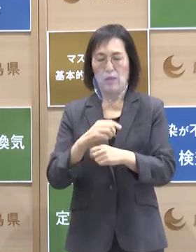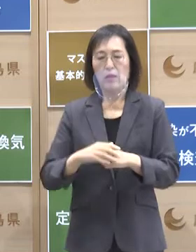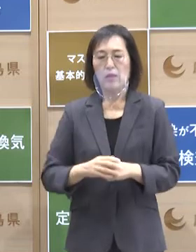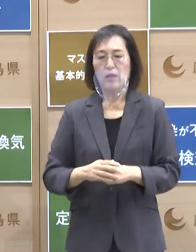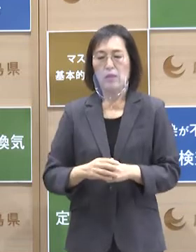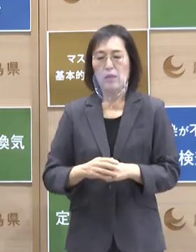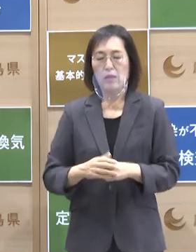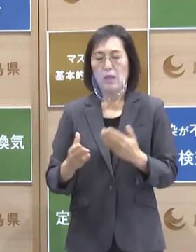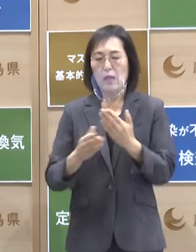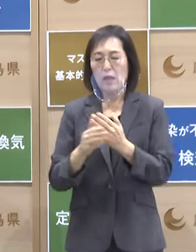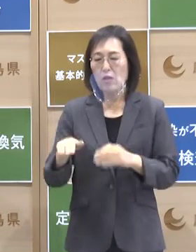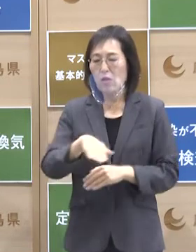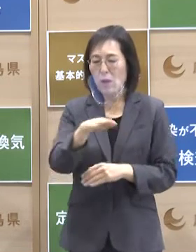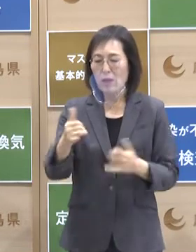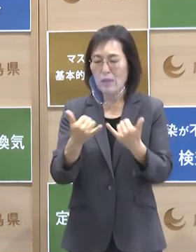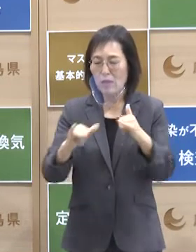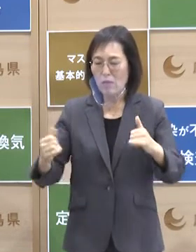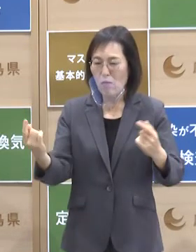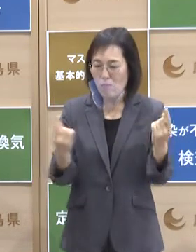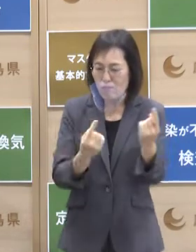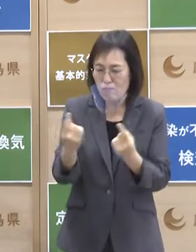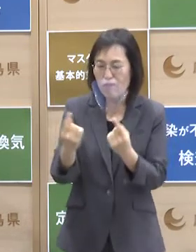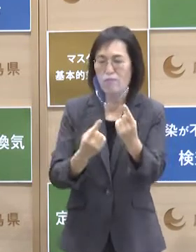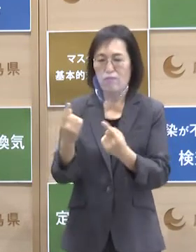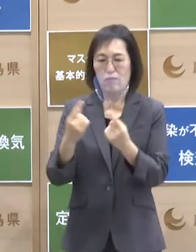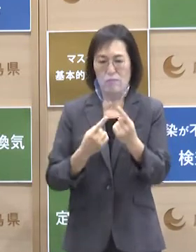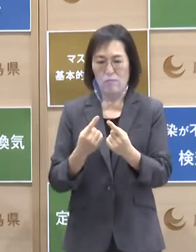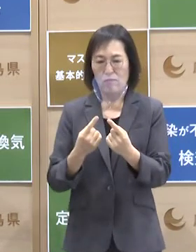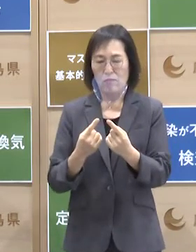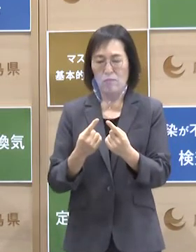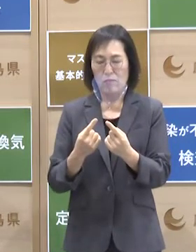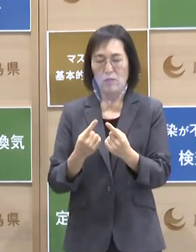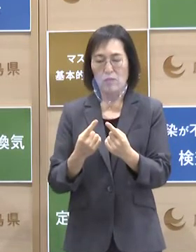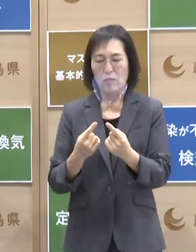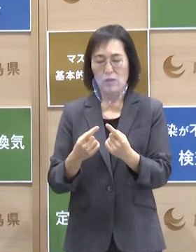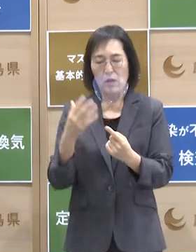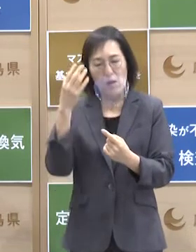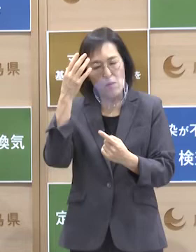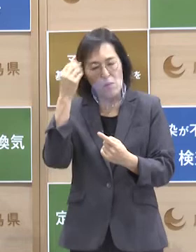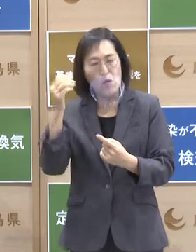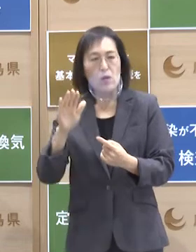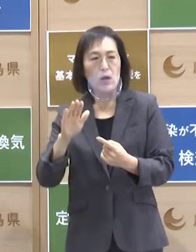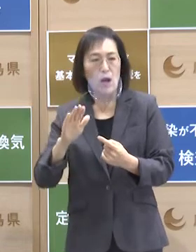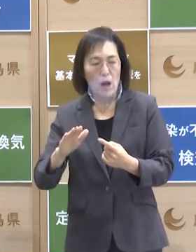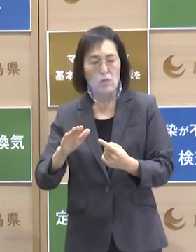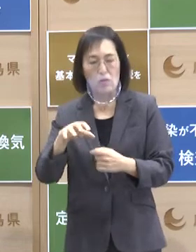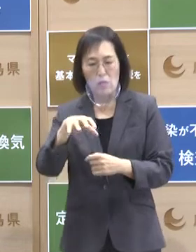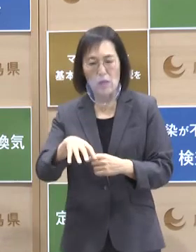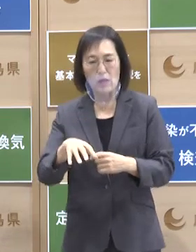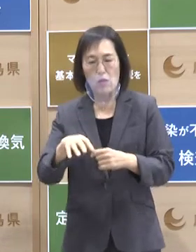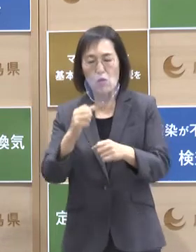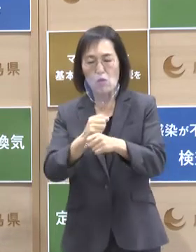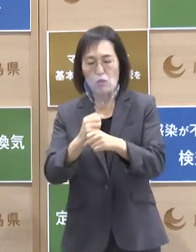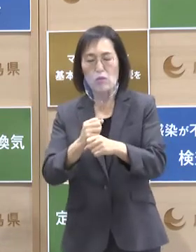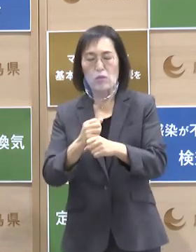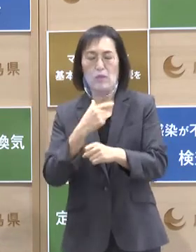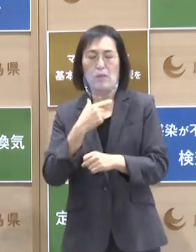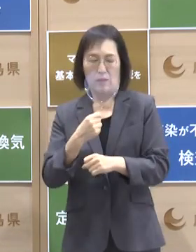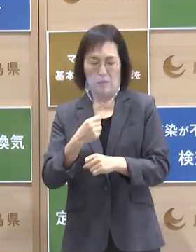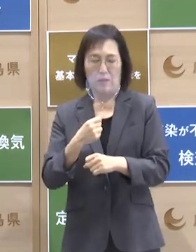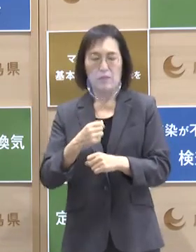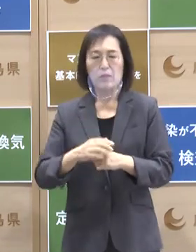への人の流れを生み出して、まあ、良質な民間都市を呼び込める魅力と賑わいの空間を目指すということになっています